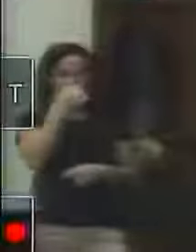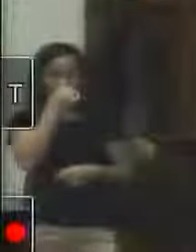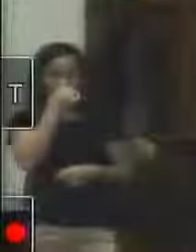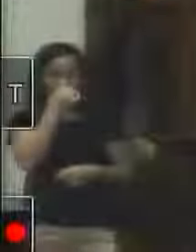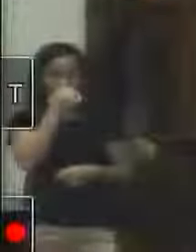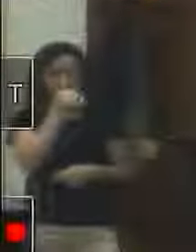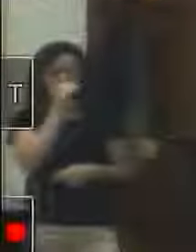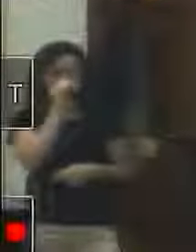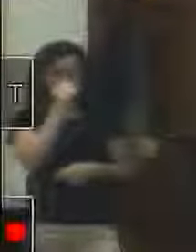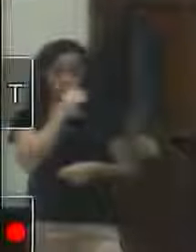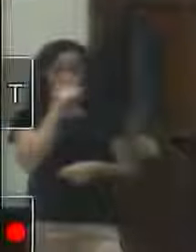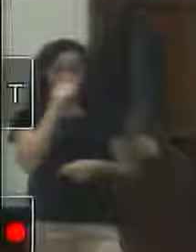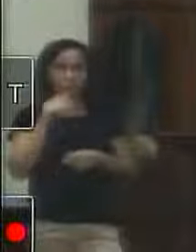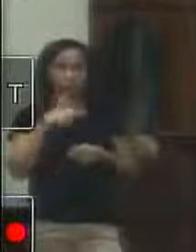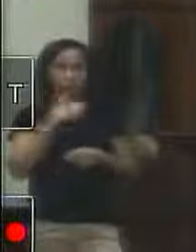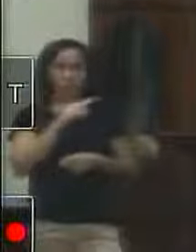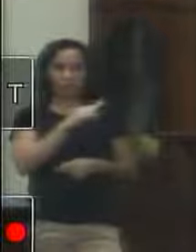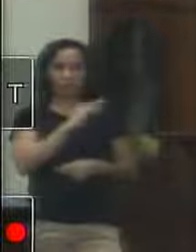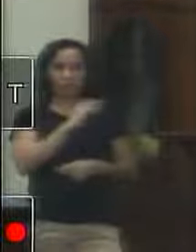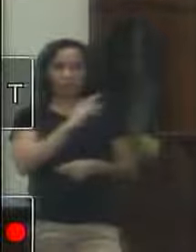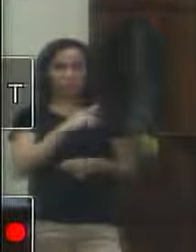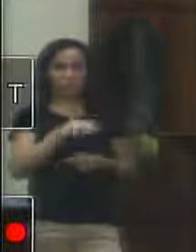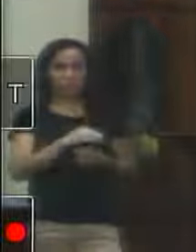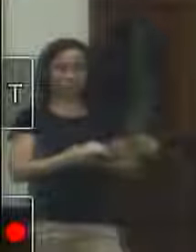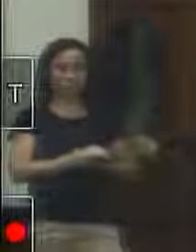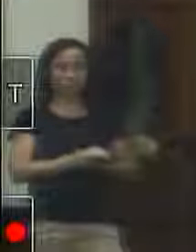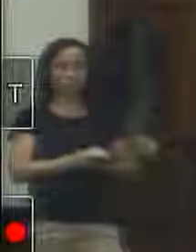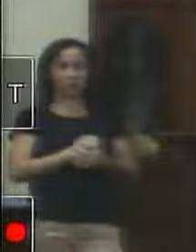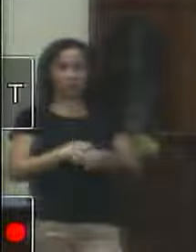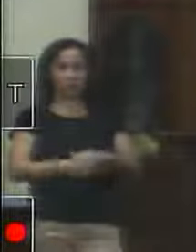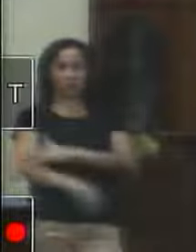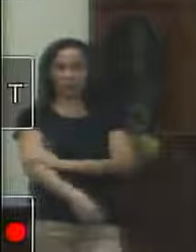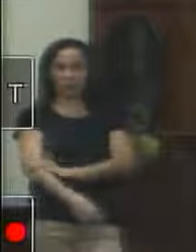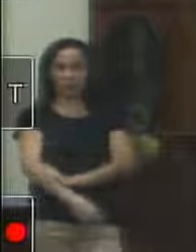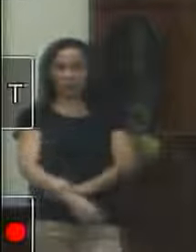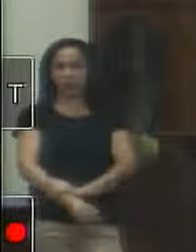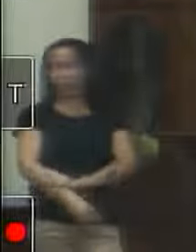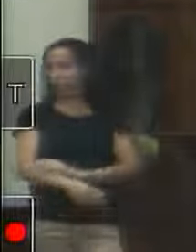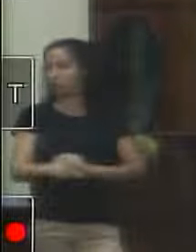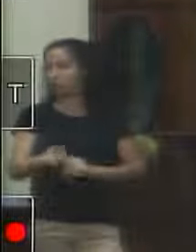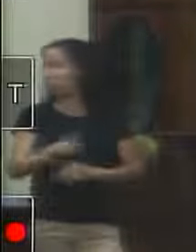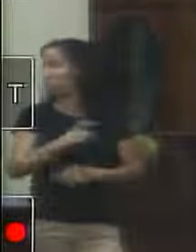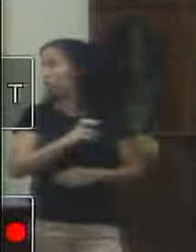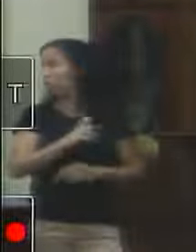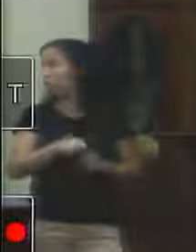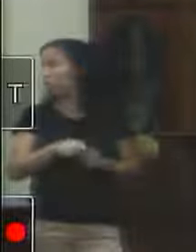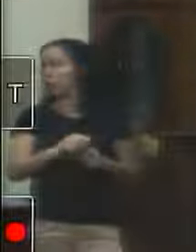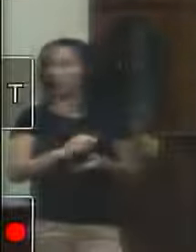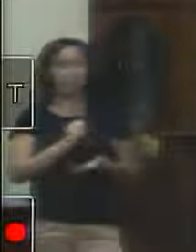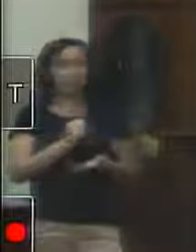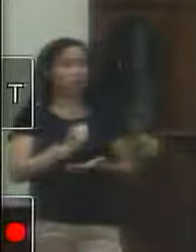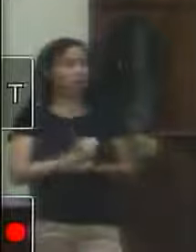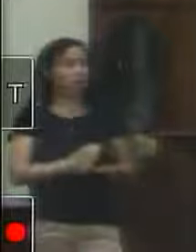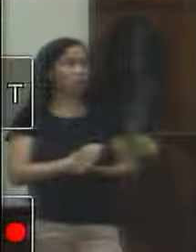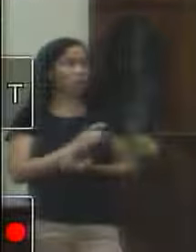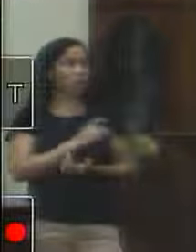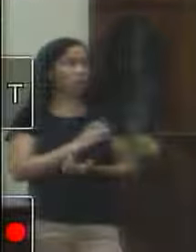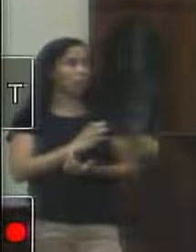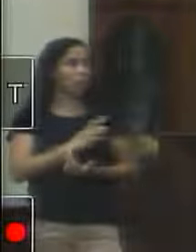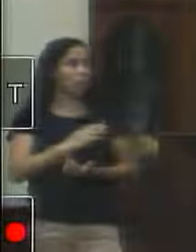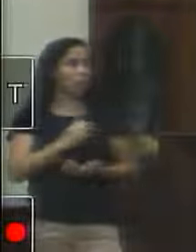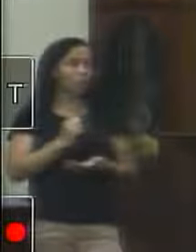secretária. Isso. O Vitor foi... O Vitor e outro foi requerimento do professor Rafael. O decreto do